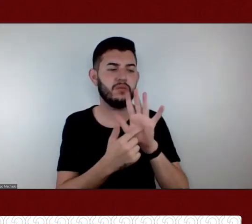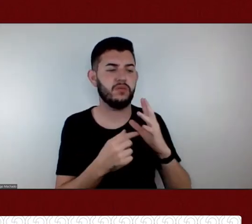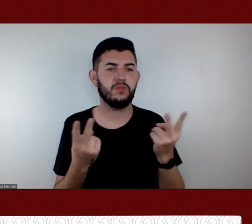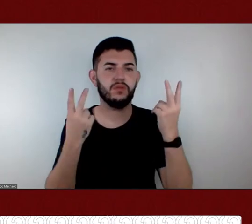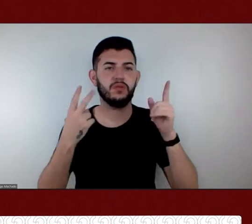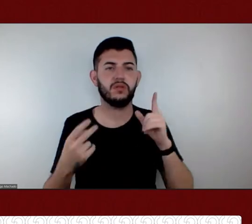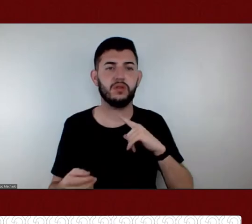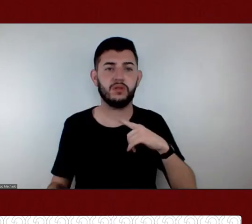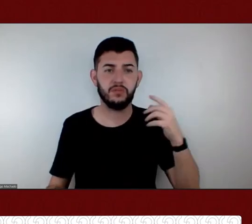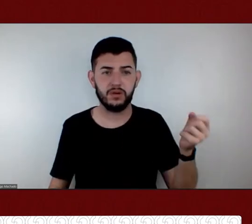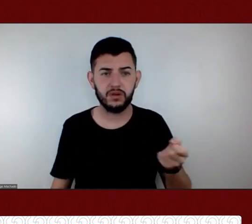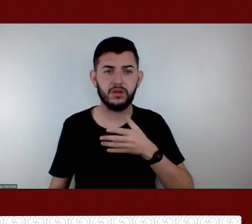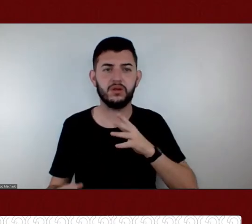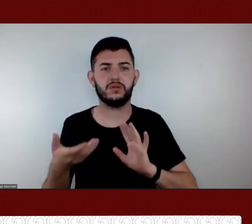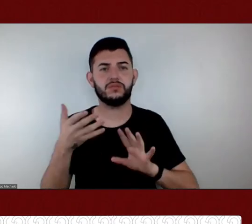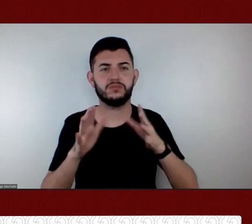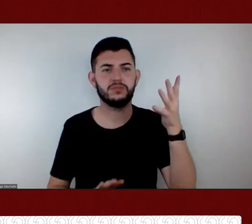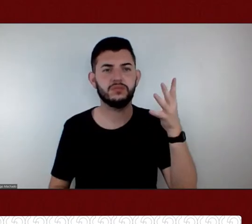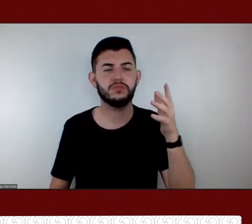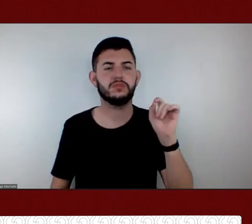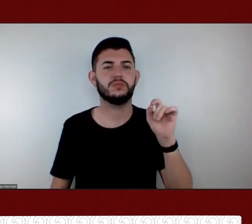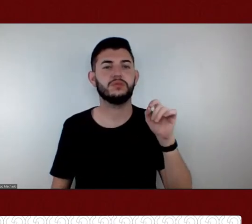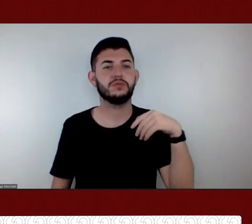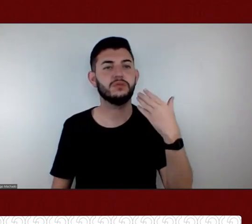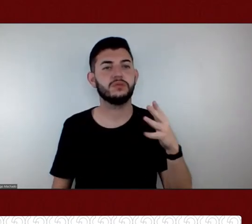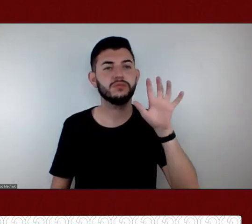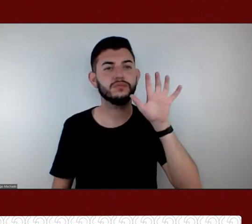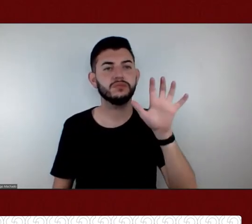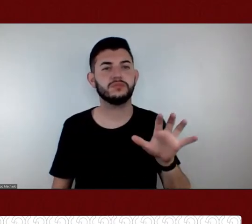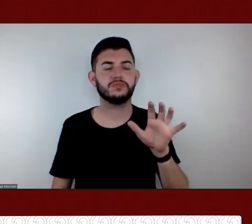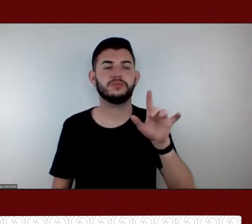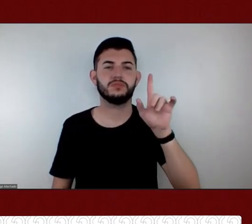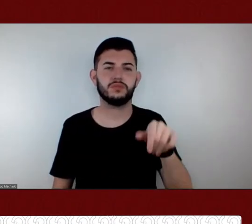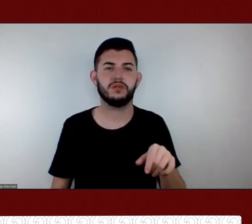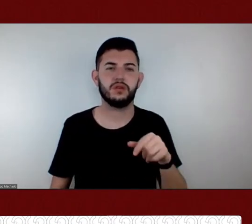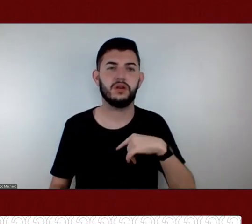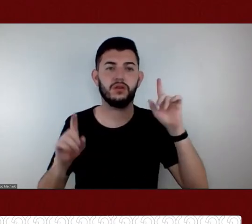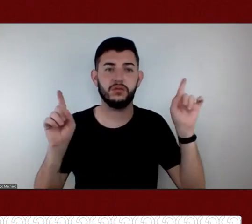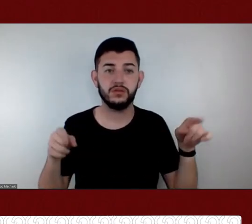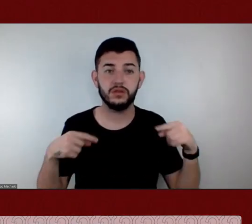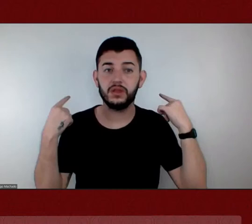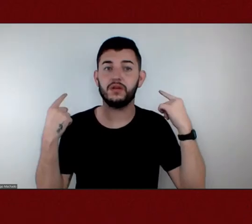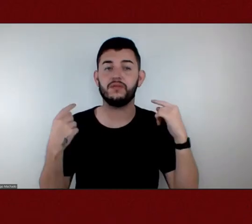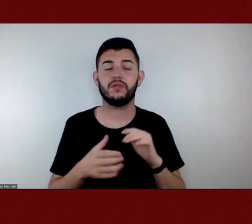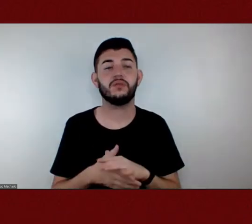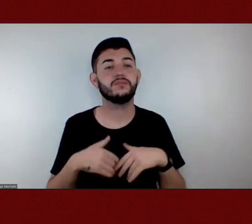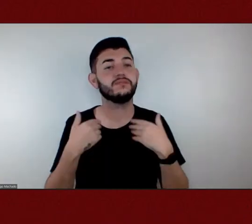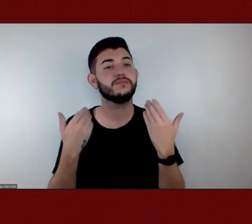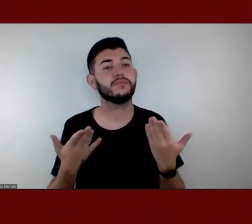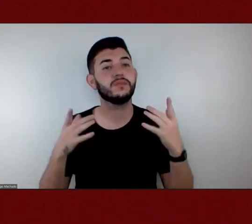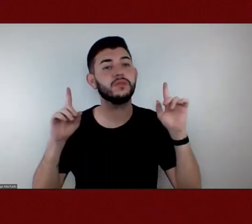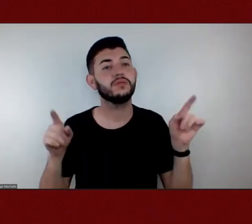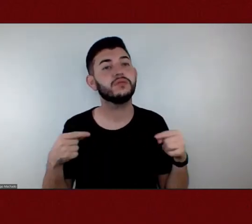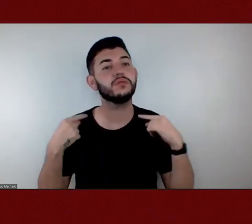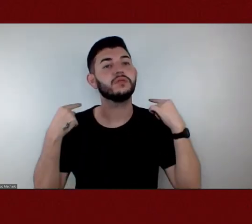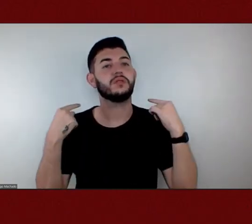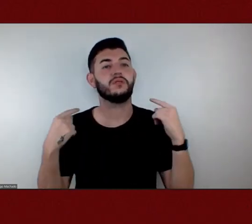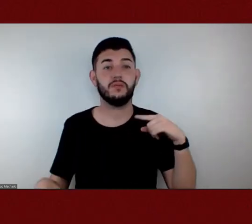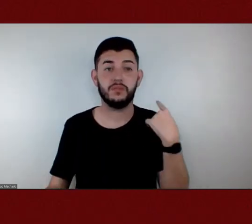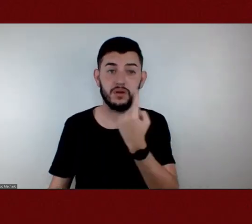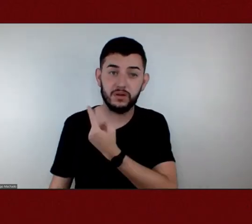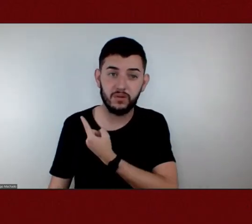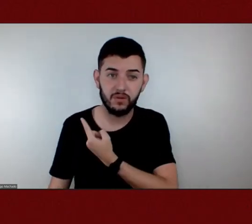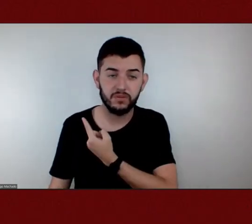concreta. E é isso que é, talvez, um grande desafio. E um desafio que, para nós,